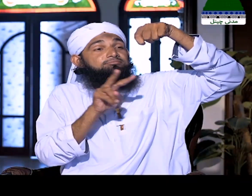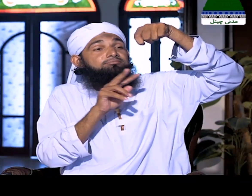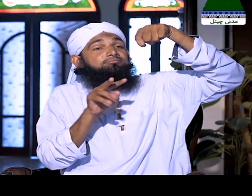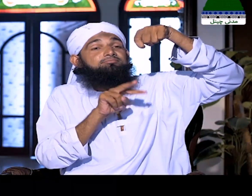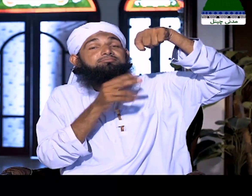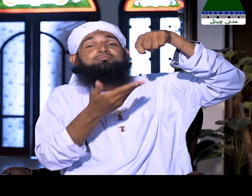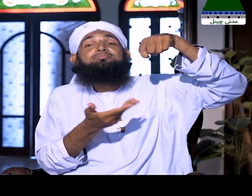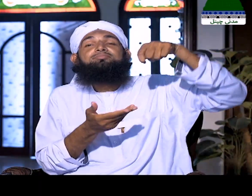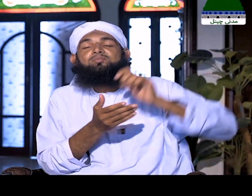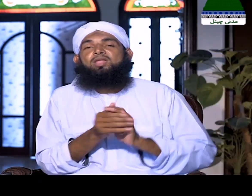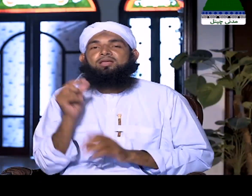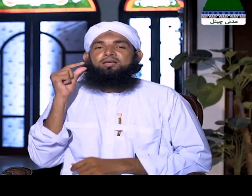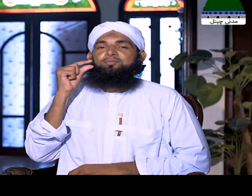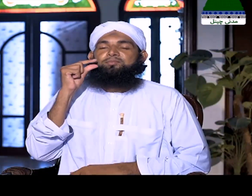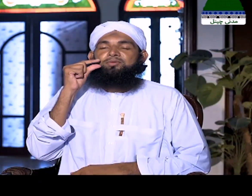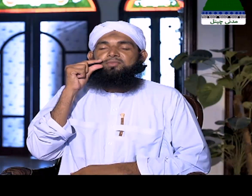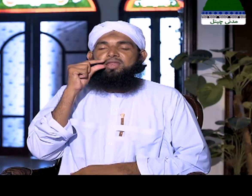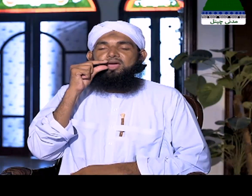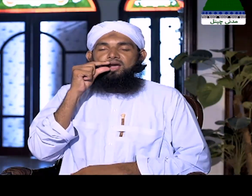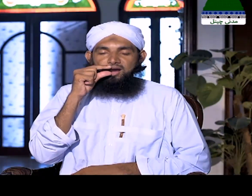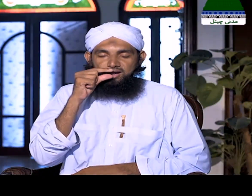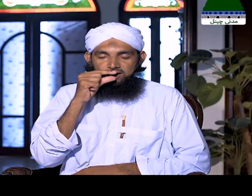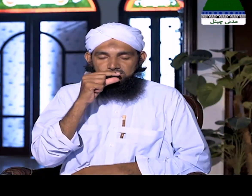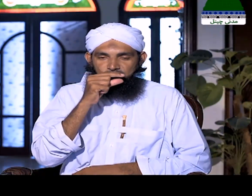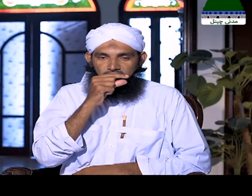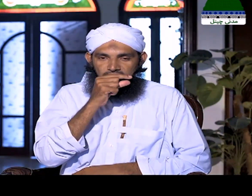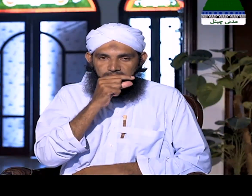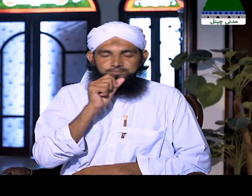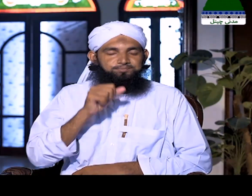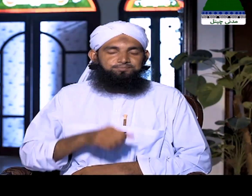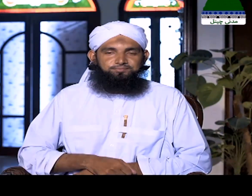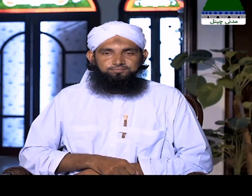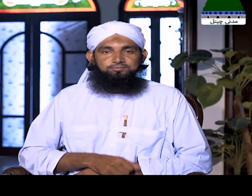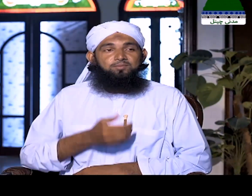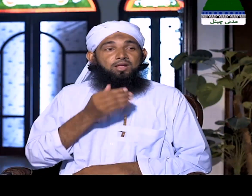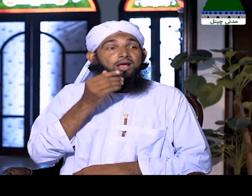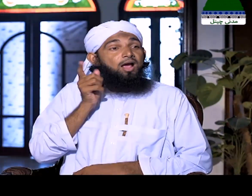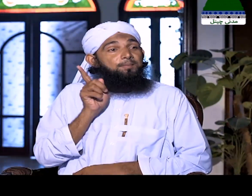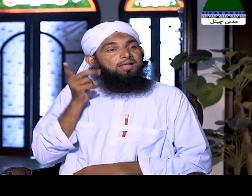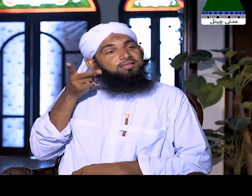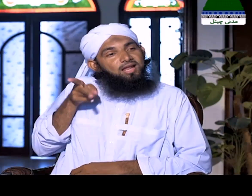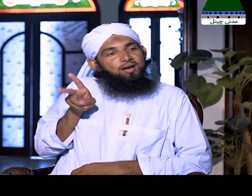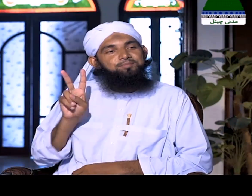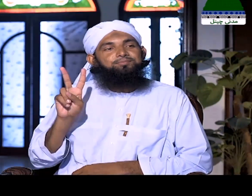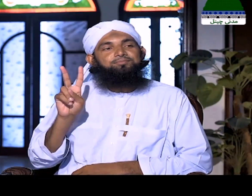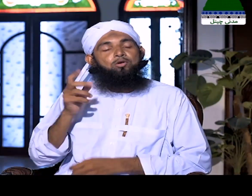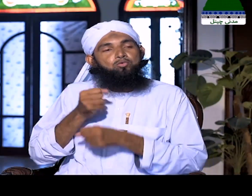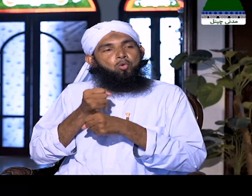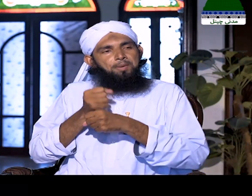تھے، بسم اللہ الرحمن الرحیم، محمد بن سلمان کی جانب سے